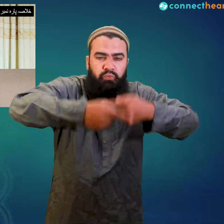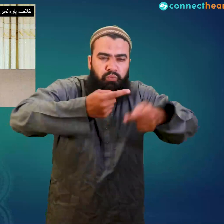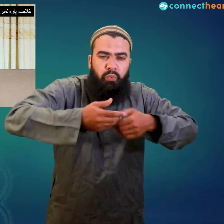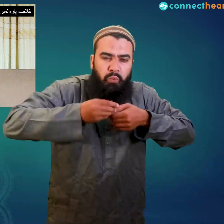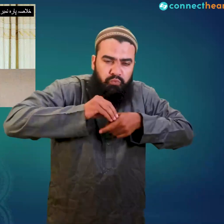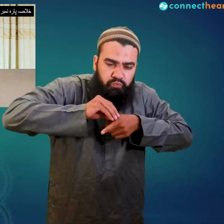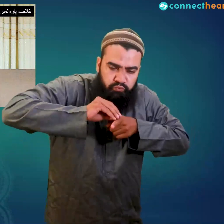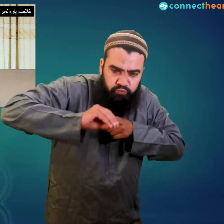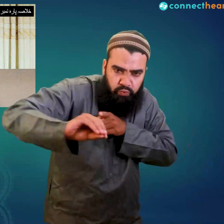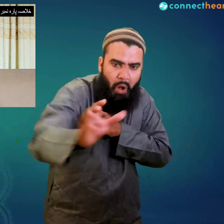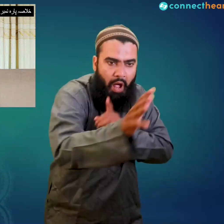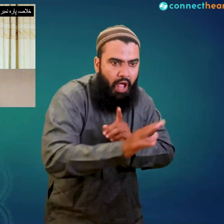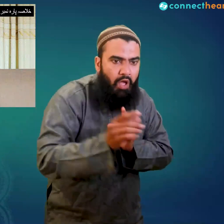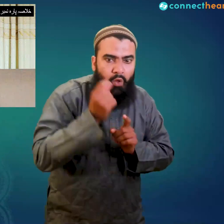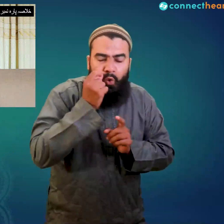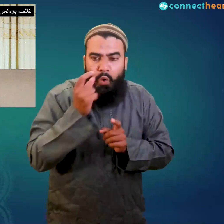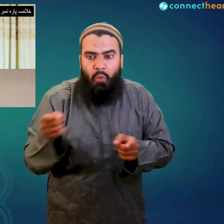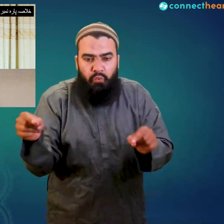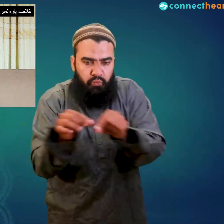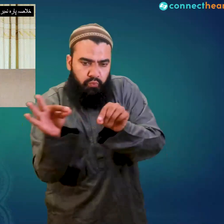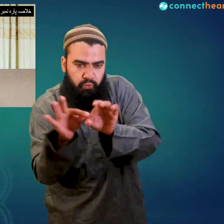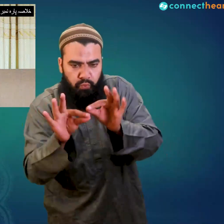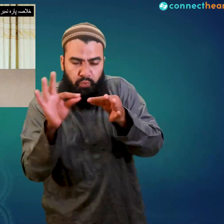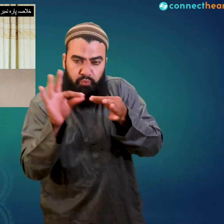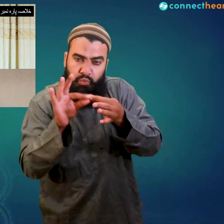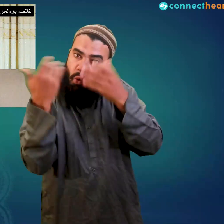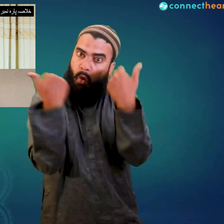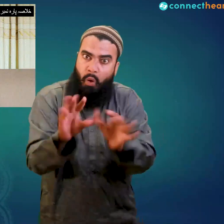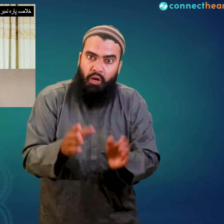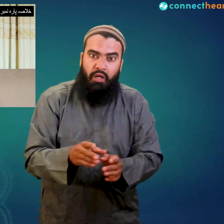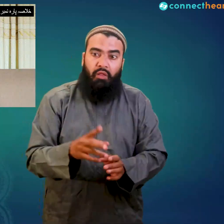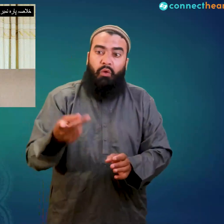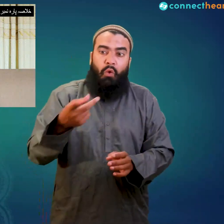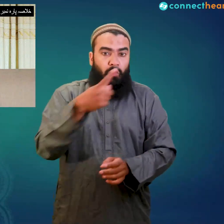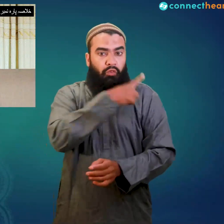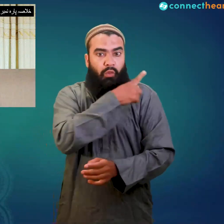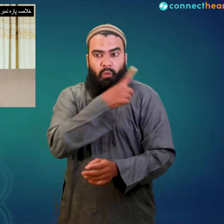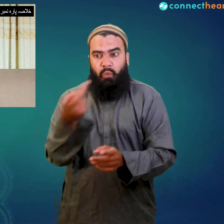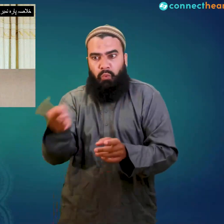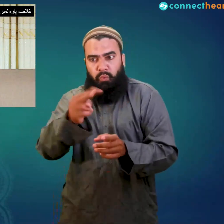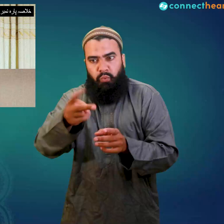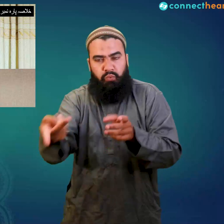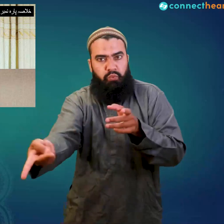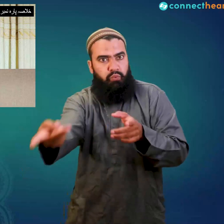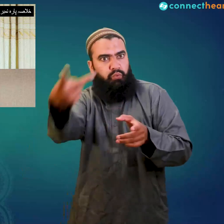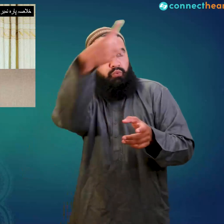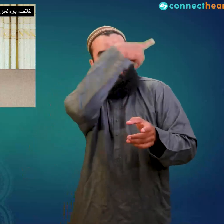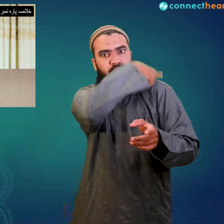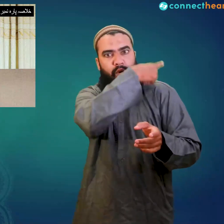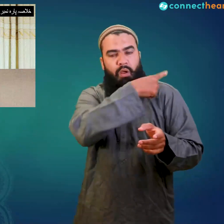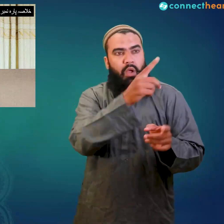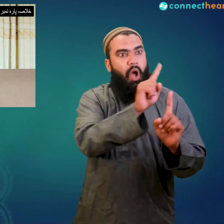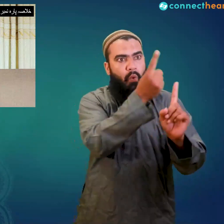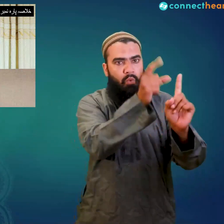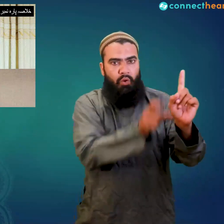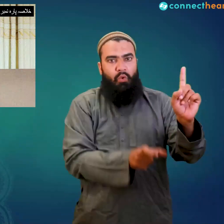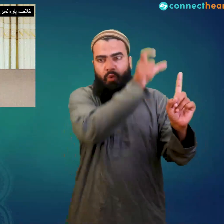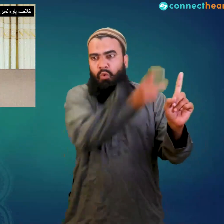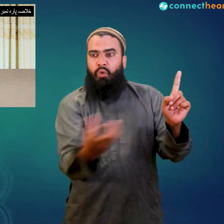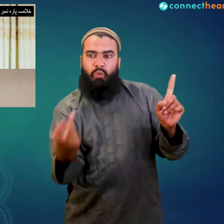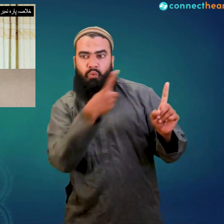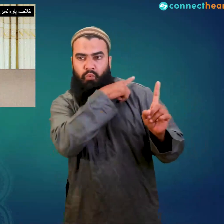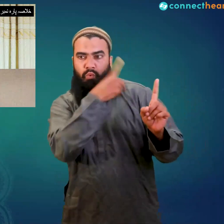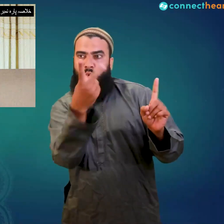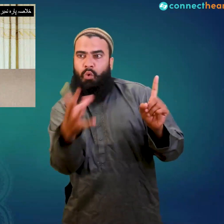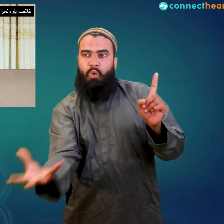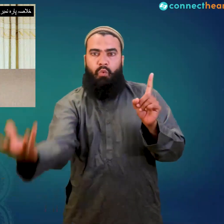والے کے عذاب میں سے کمی نہیں کی جائے گی۔ اسی طرح جو کوئی آدمی نیک کام کا باعث بنتا ہے اور نیک کام کی